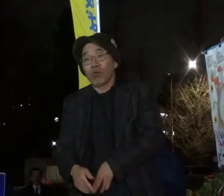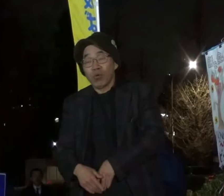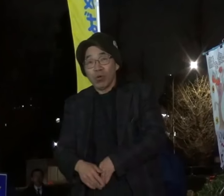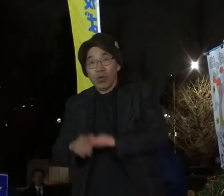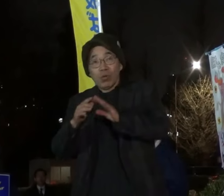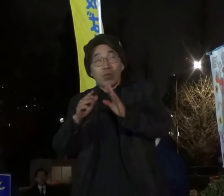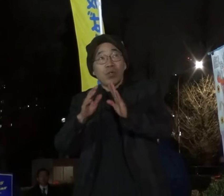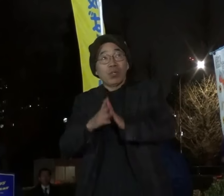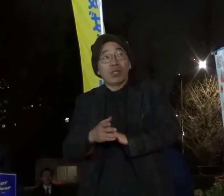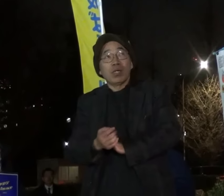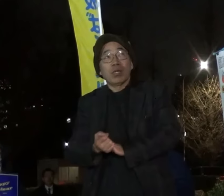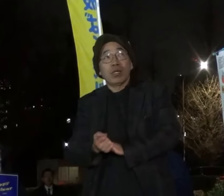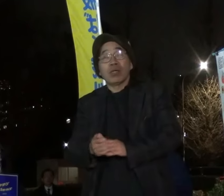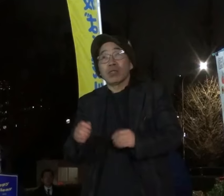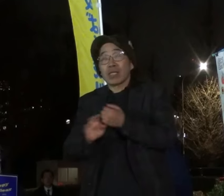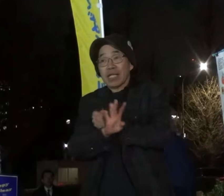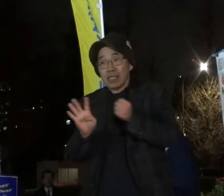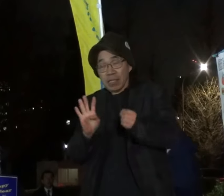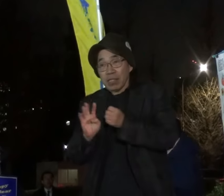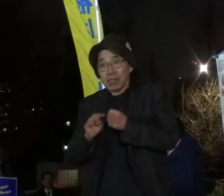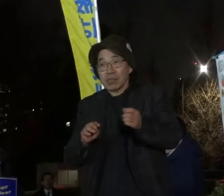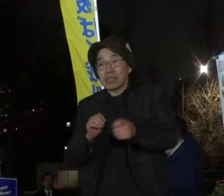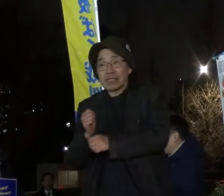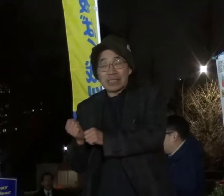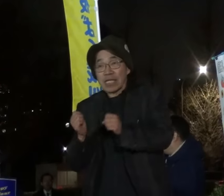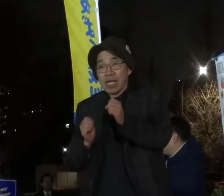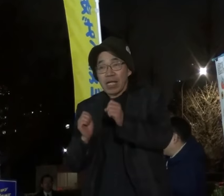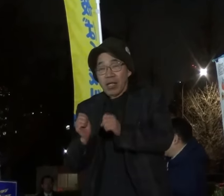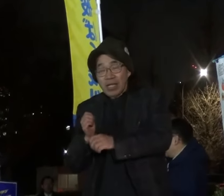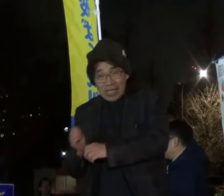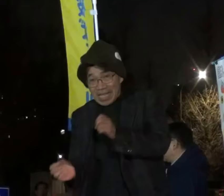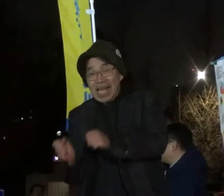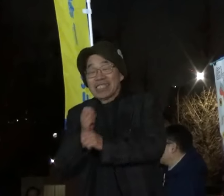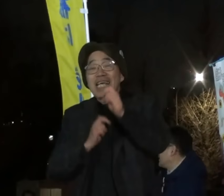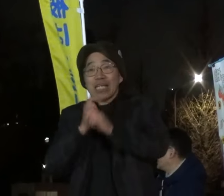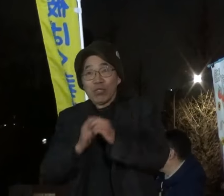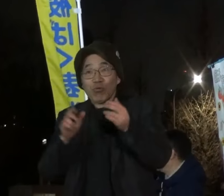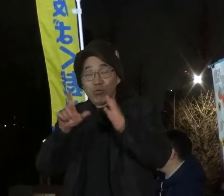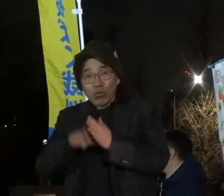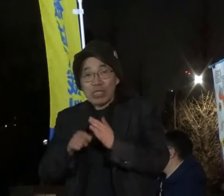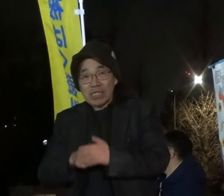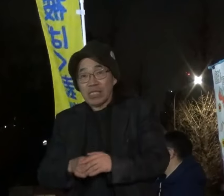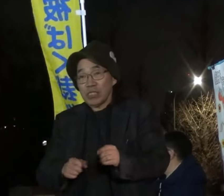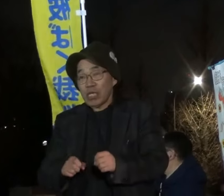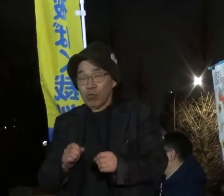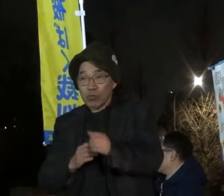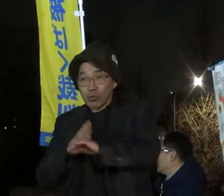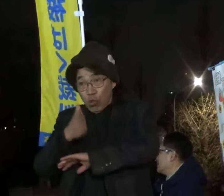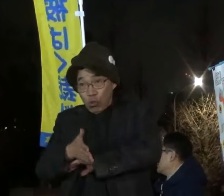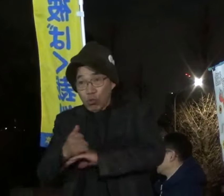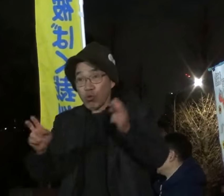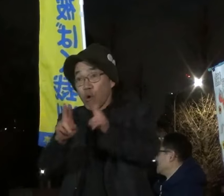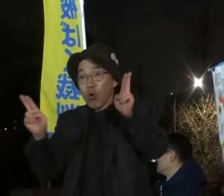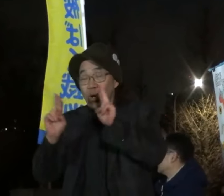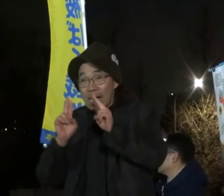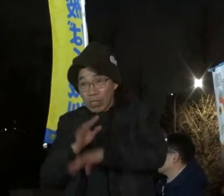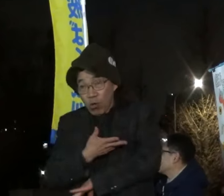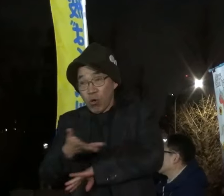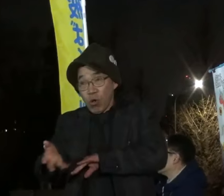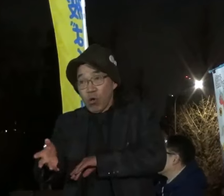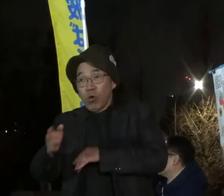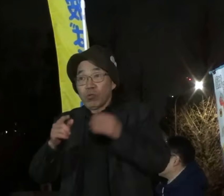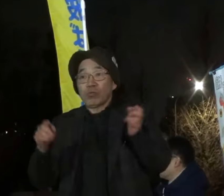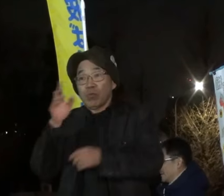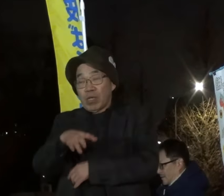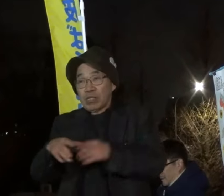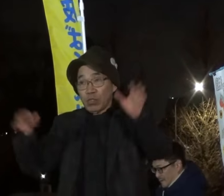発再稼働の時に鎌田さんとかですね、超党派の議員の方が呼びかけ賛同に加わっていただいて、わずか1ヶ月余りで